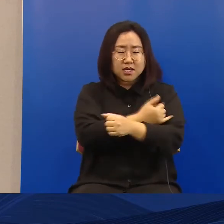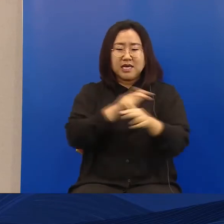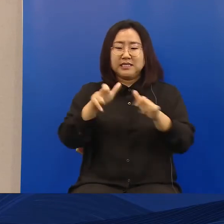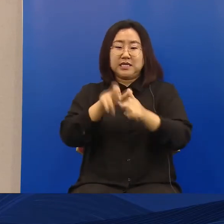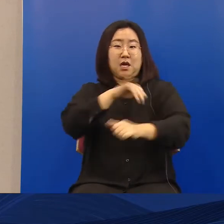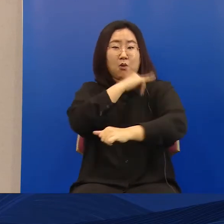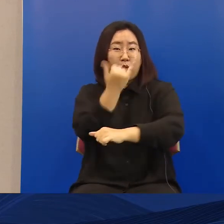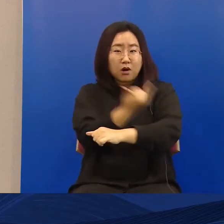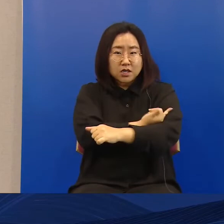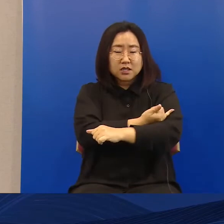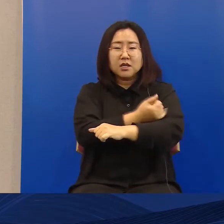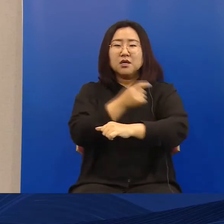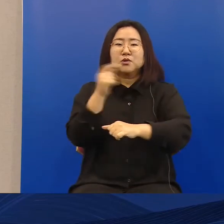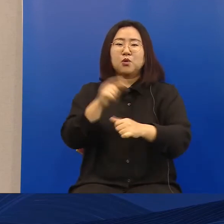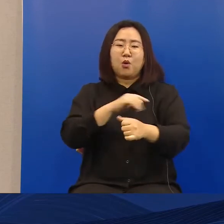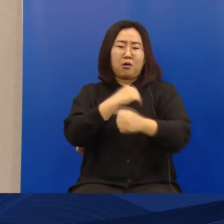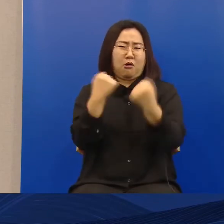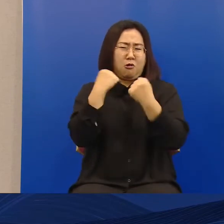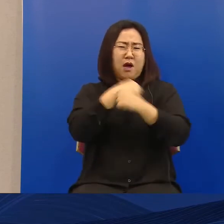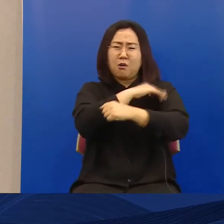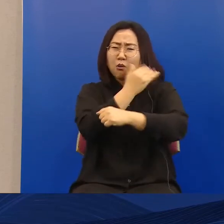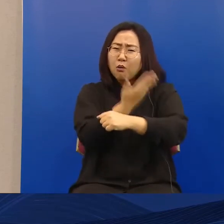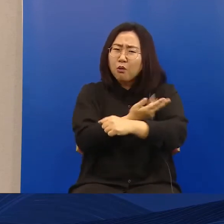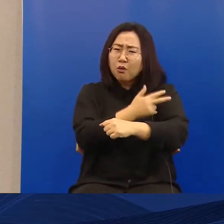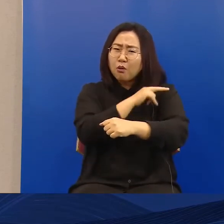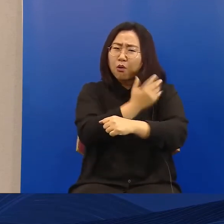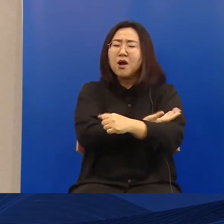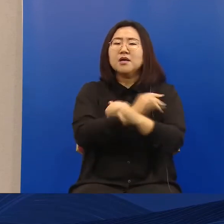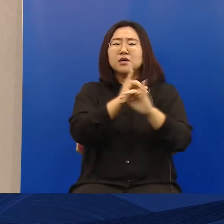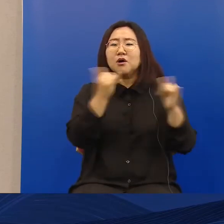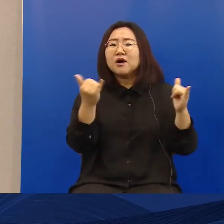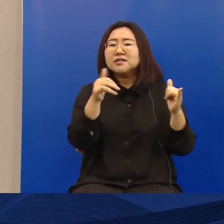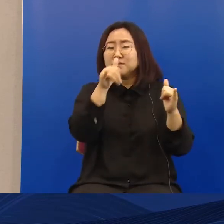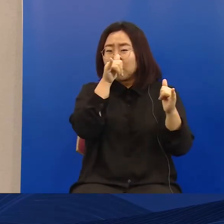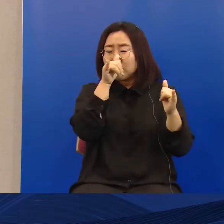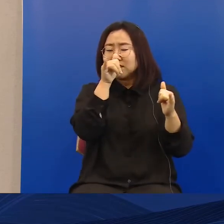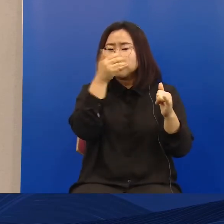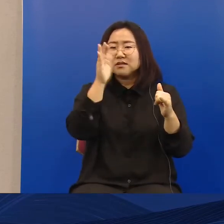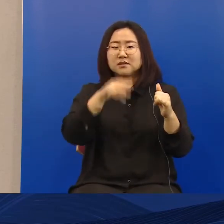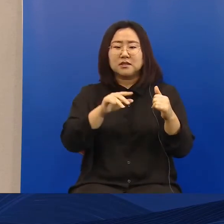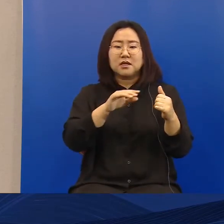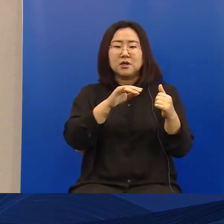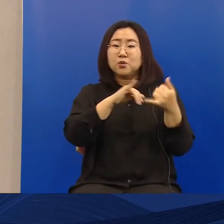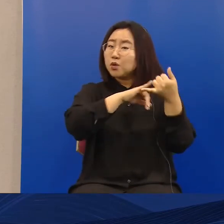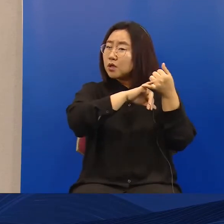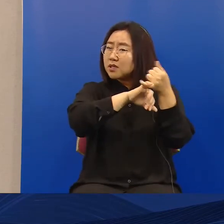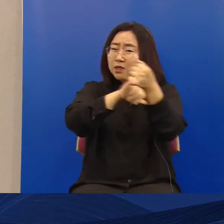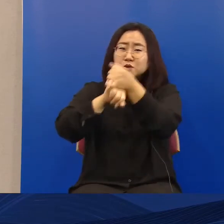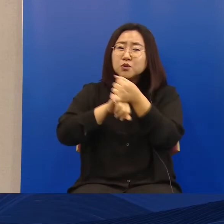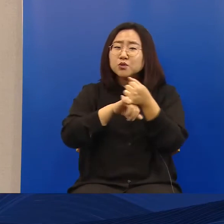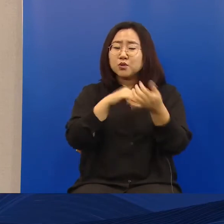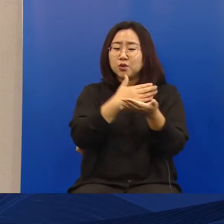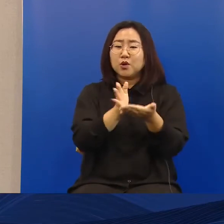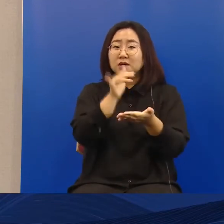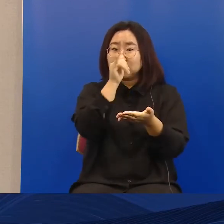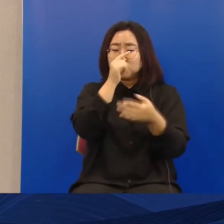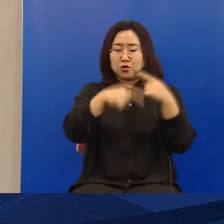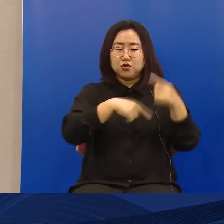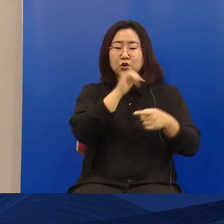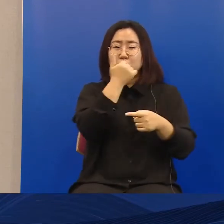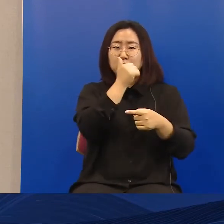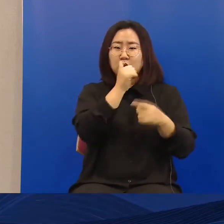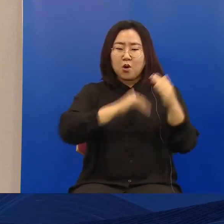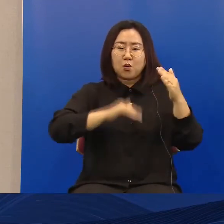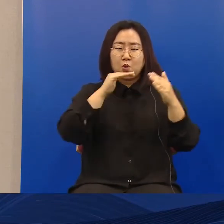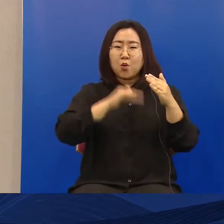장애 권리, 그리고 건강 권리와 같은 여러 권리에 대해서 수렴이 있었죠. 여러 조약이 있습니다. 수어 통역사를